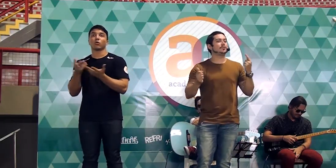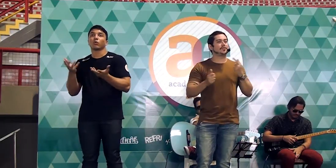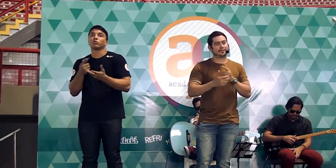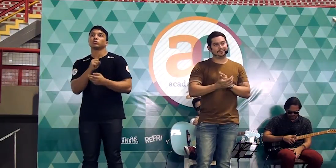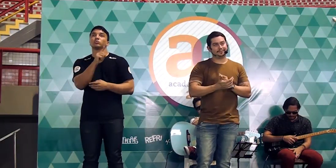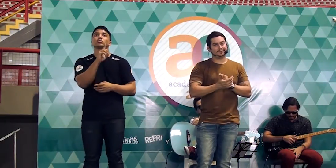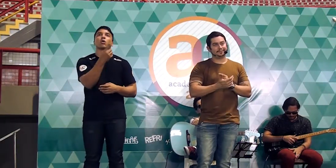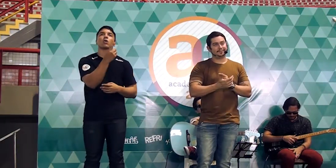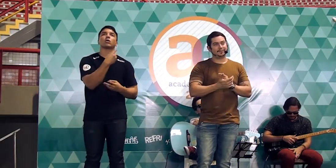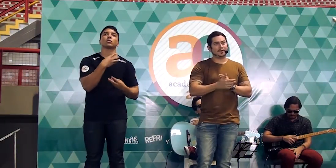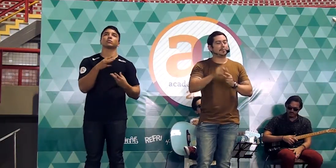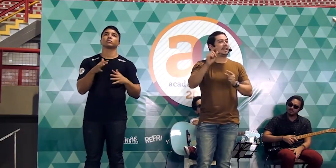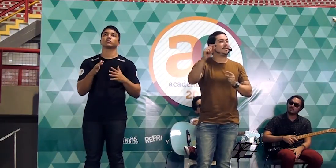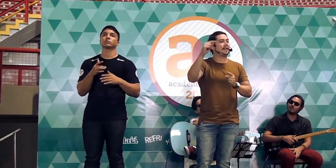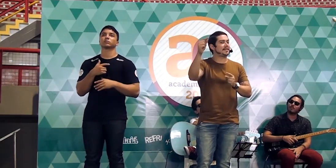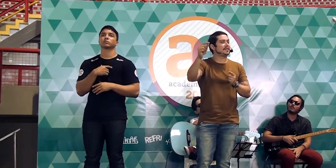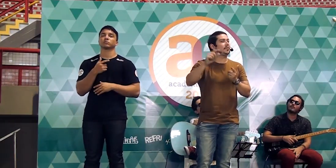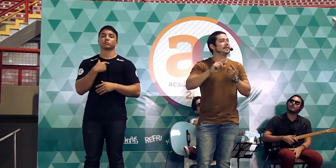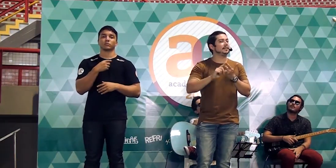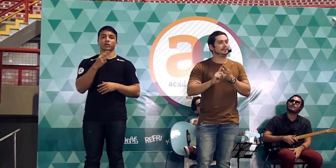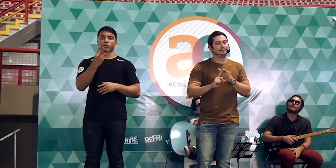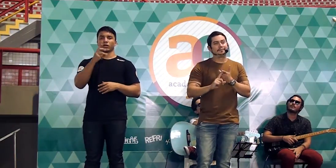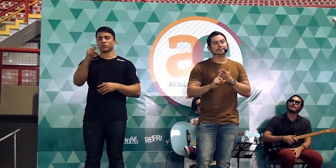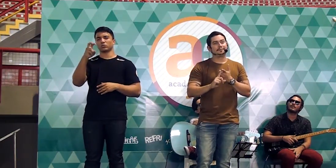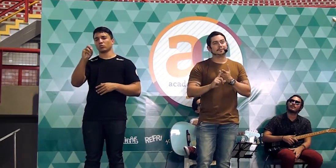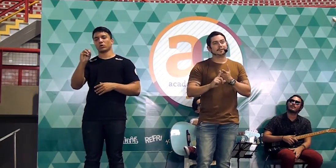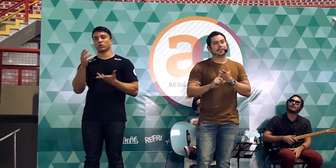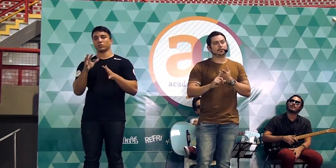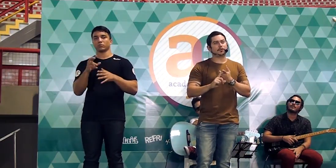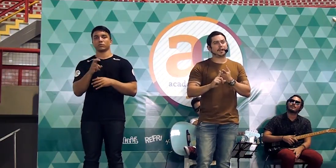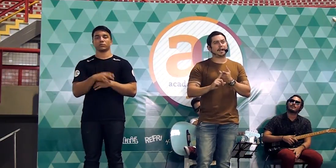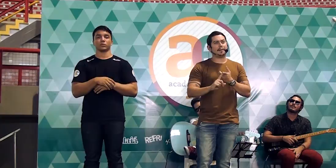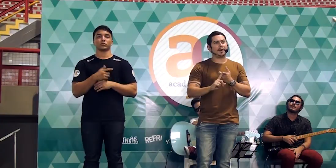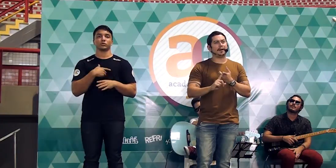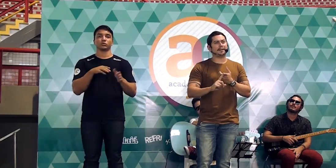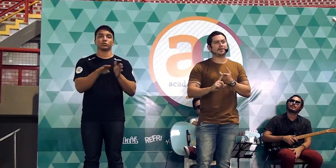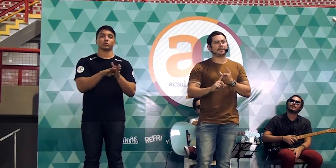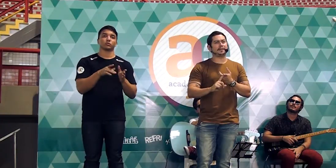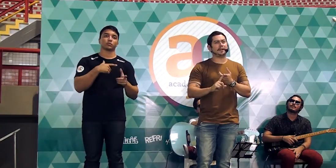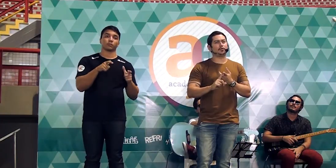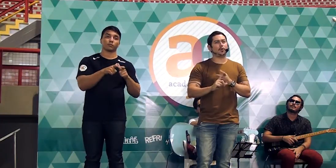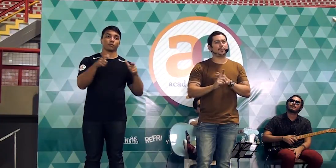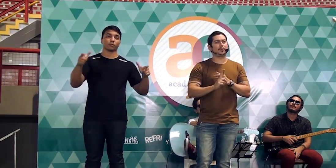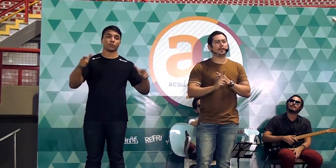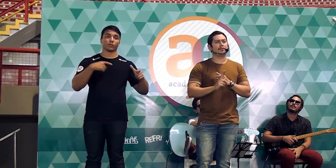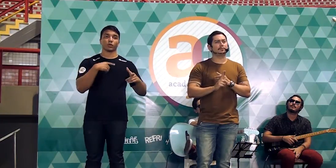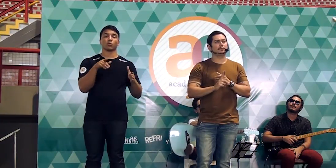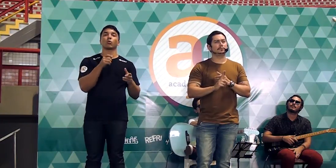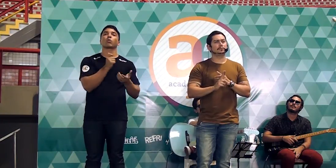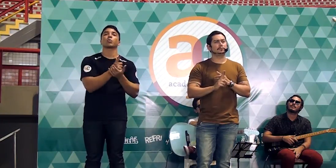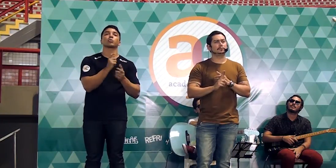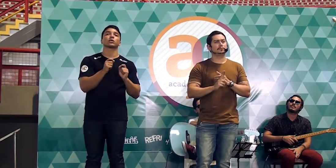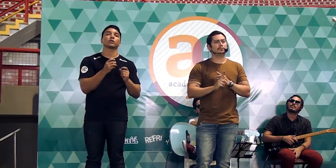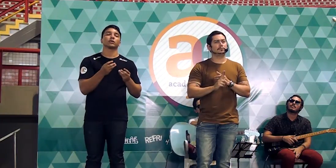$1 hoje, eu vou botar para 3,50. Se tu chegar na maioria da sorveteria, tu compra o quê?